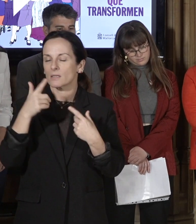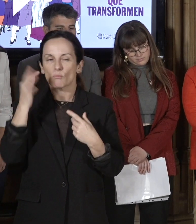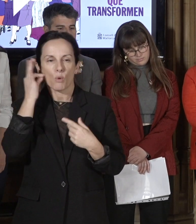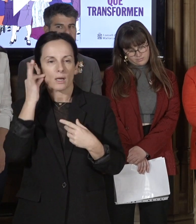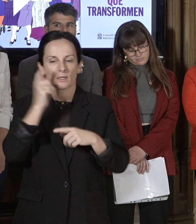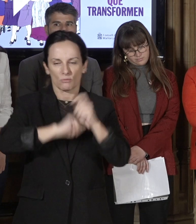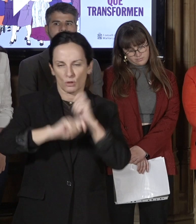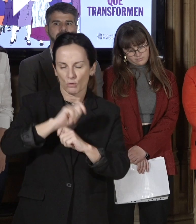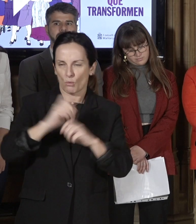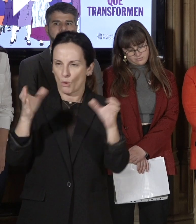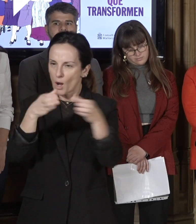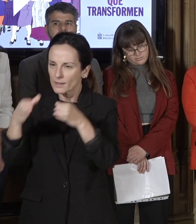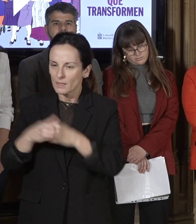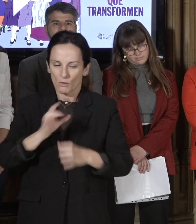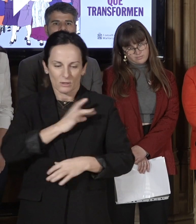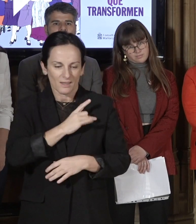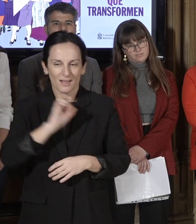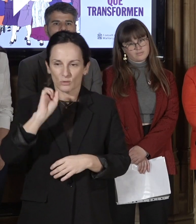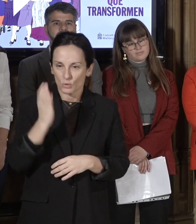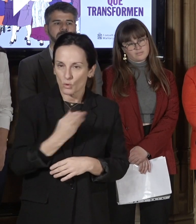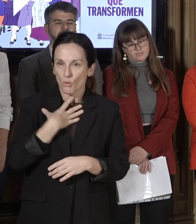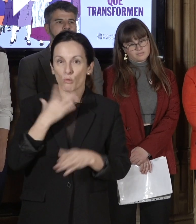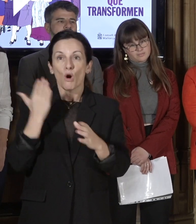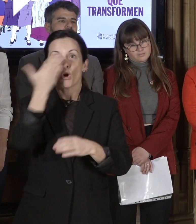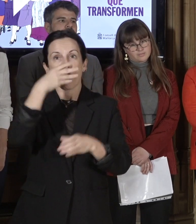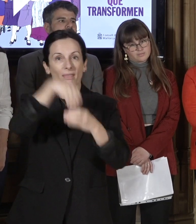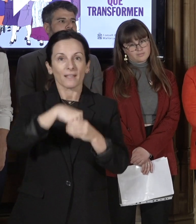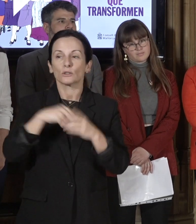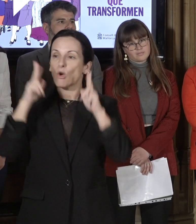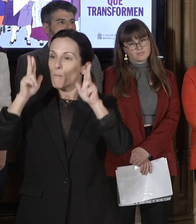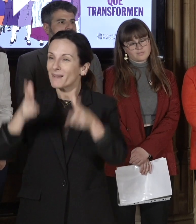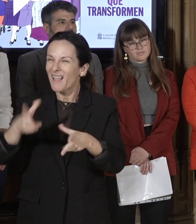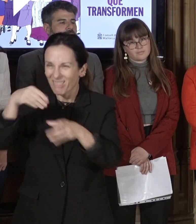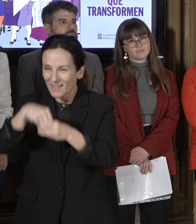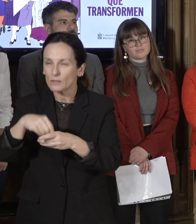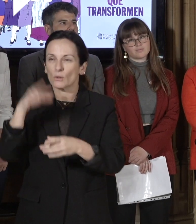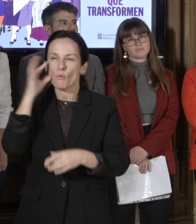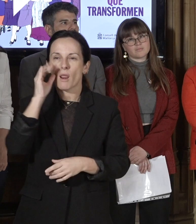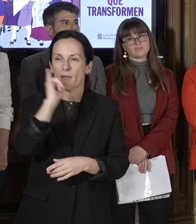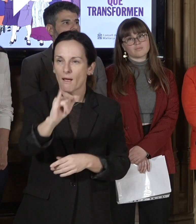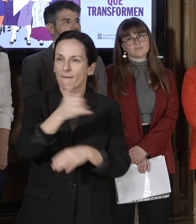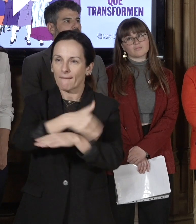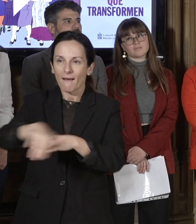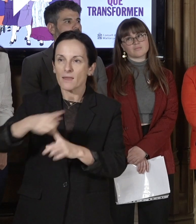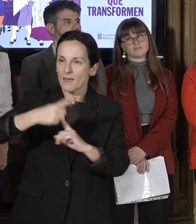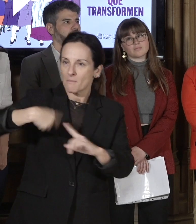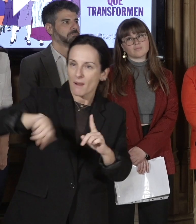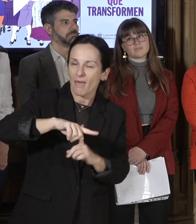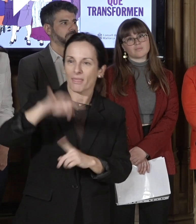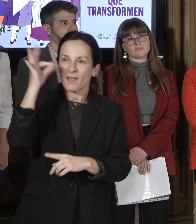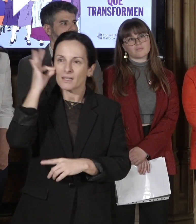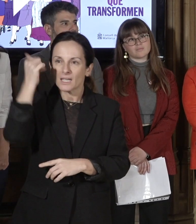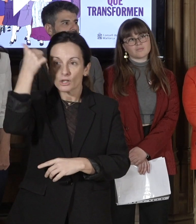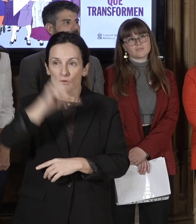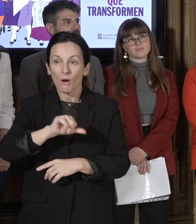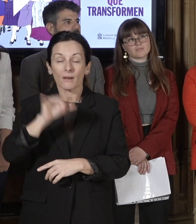sindicats, clubs. Estem a les escoles, als hospitals, als carrers i a les places. Som nines, dones i